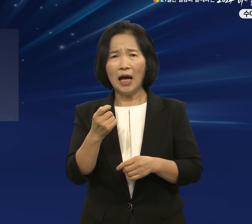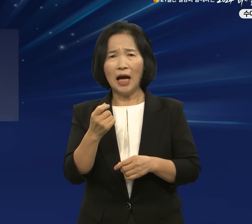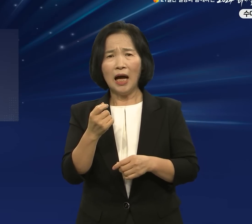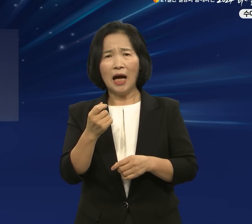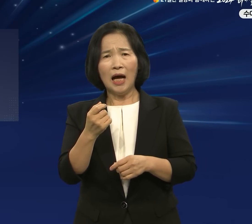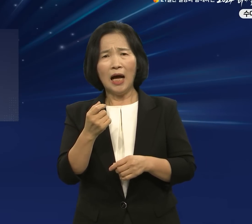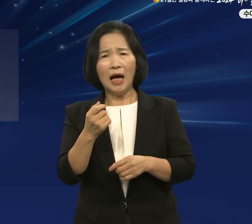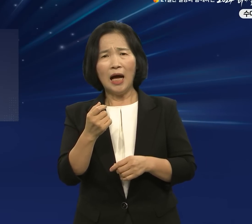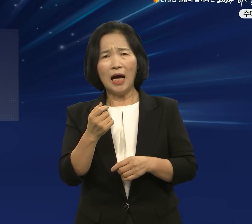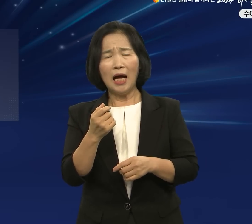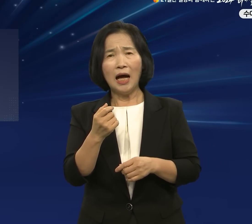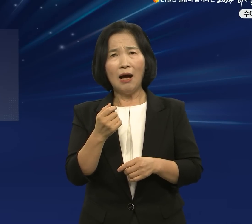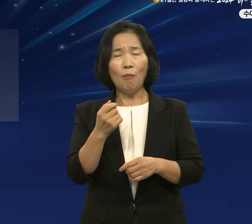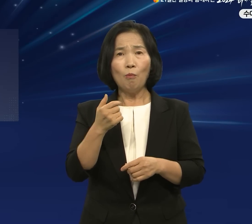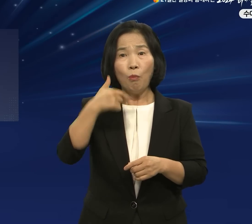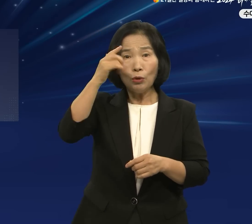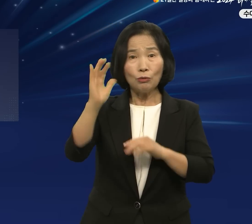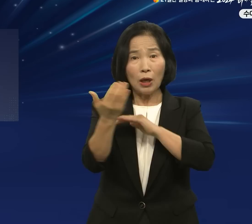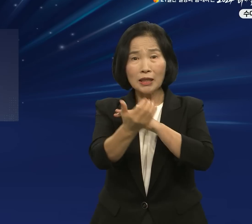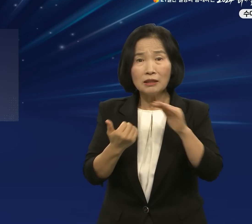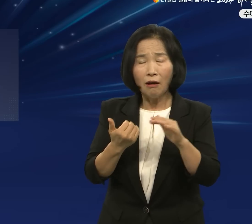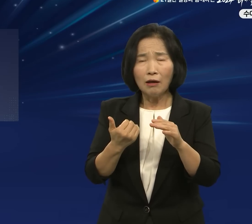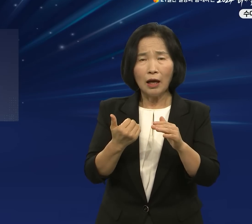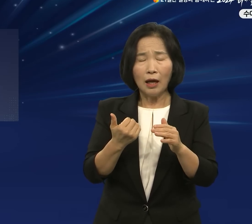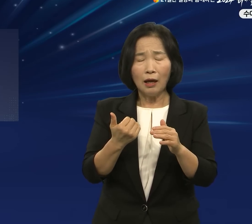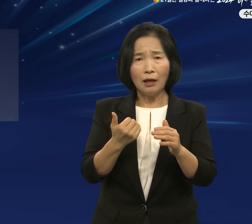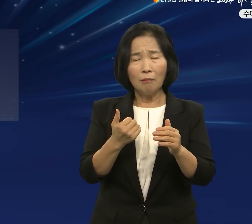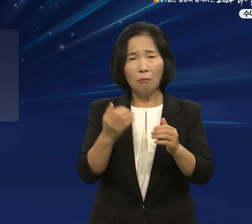하마터면 순교할 뻔했습니다.